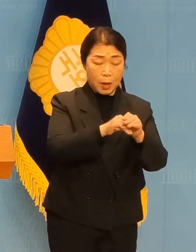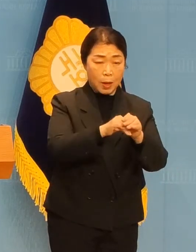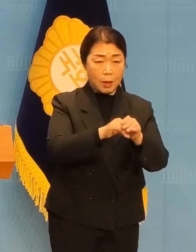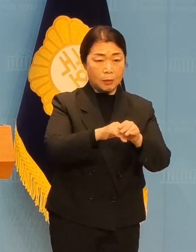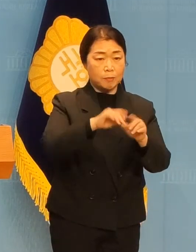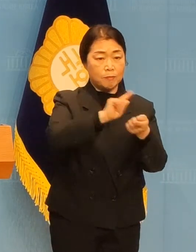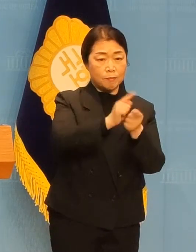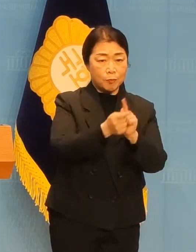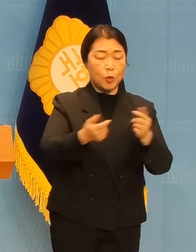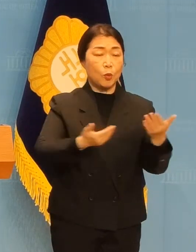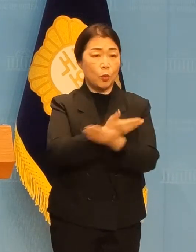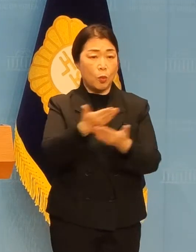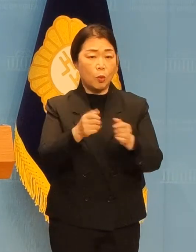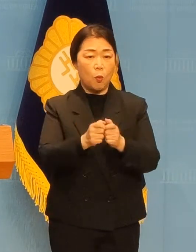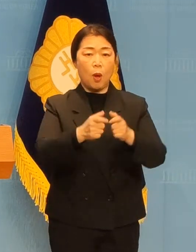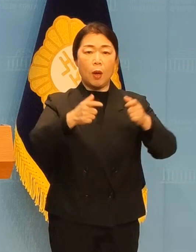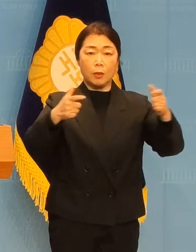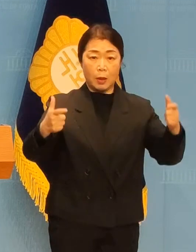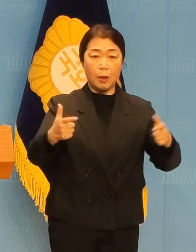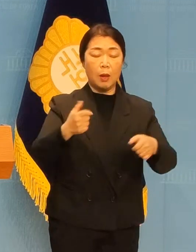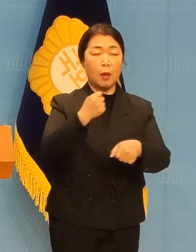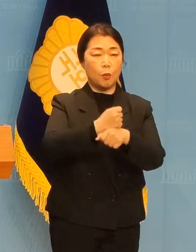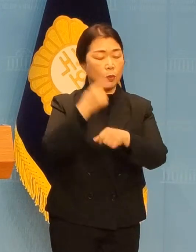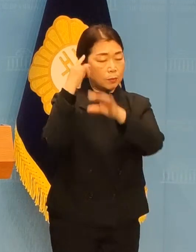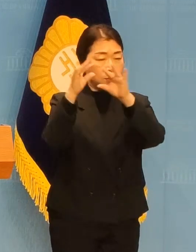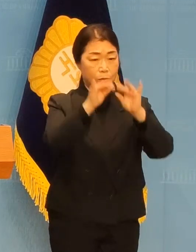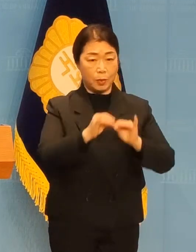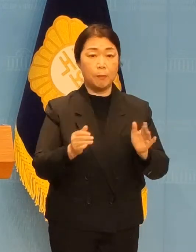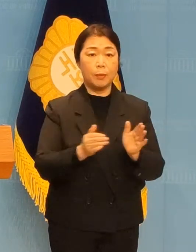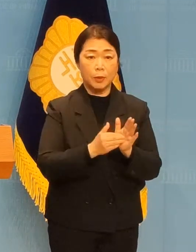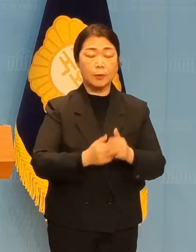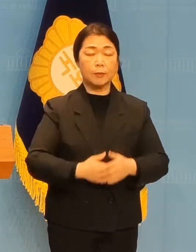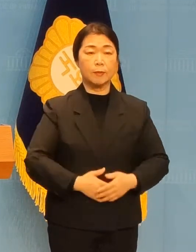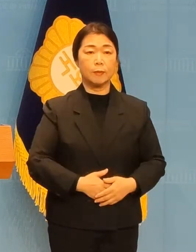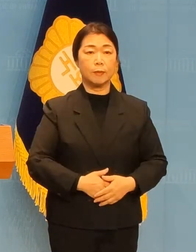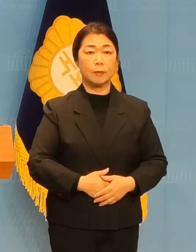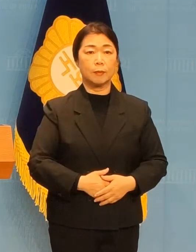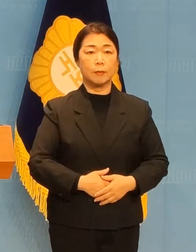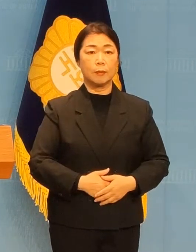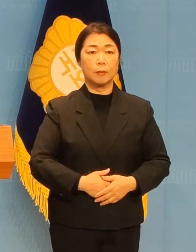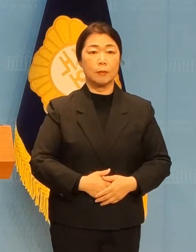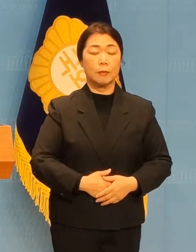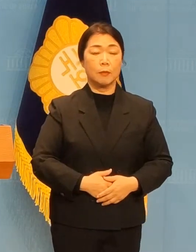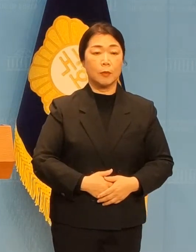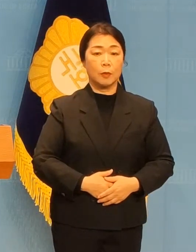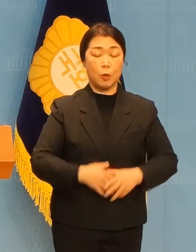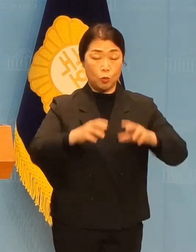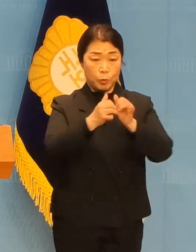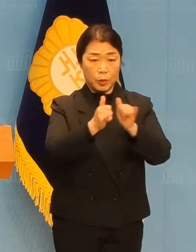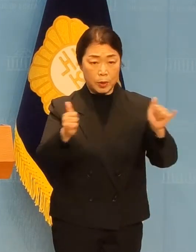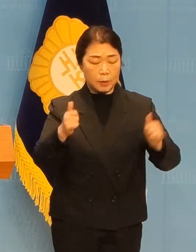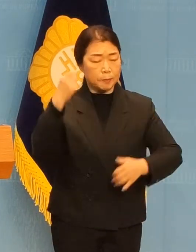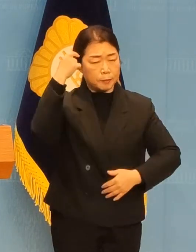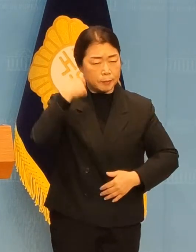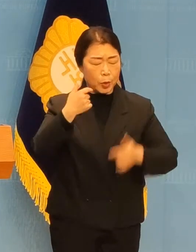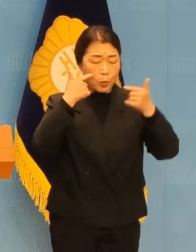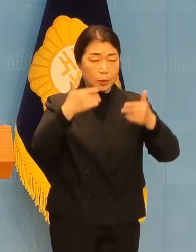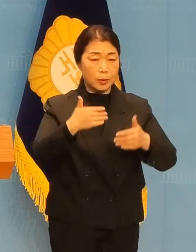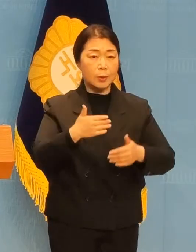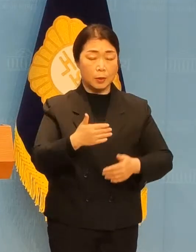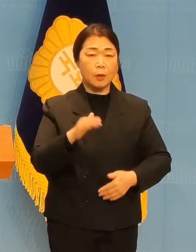교류를 점진적으로 확대하기로 뜻을 모았습니다. 국민이 체감할 수 있는 교류의